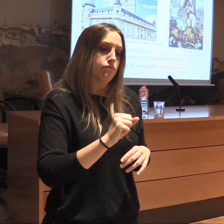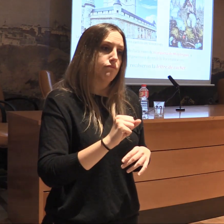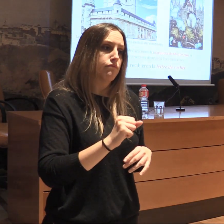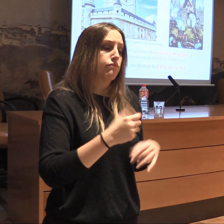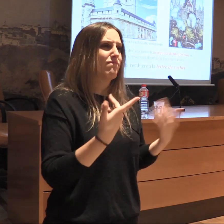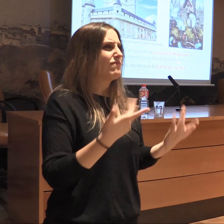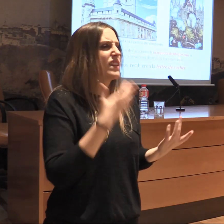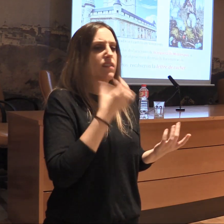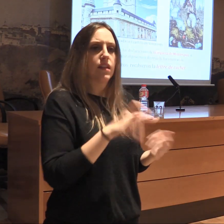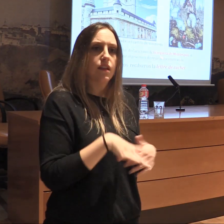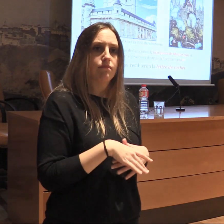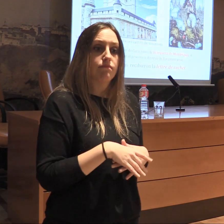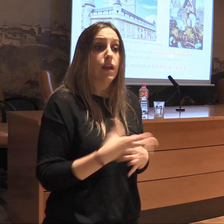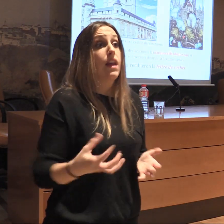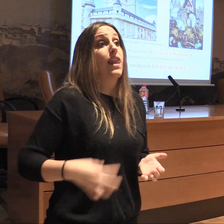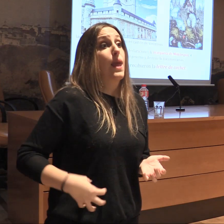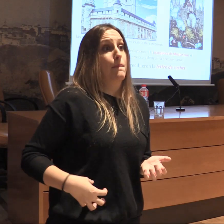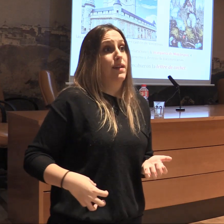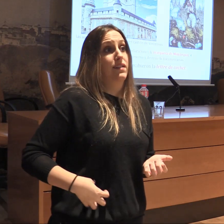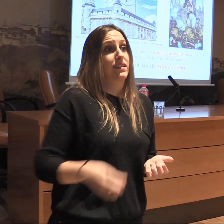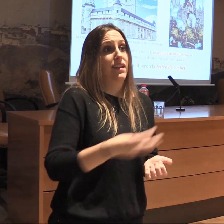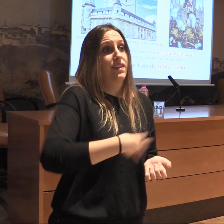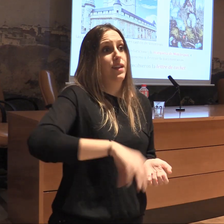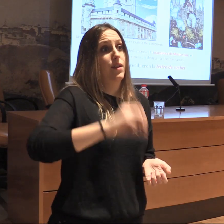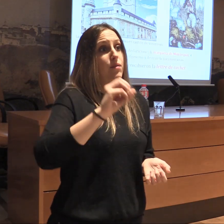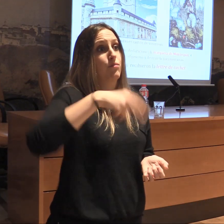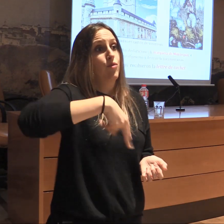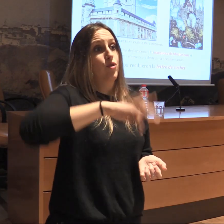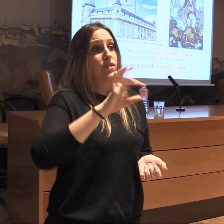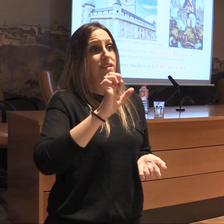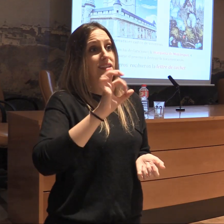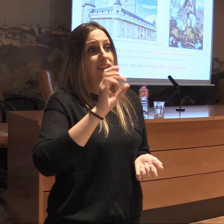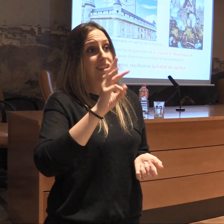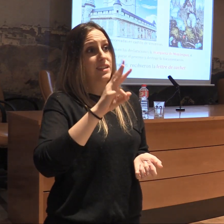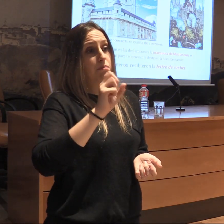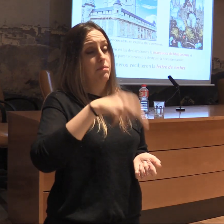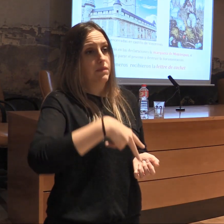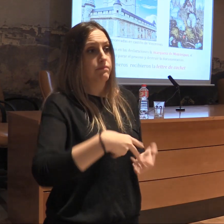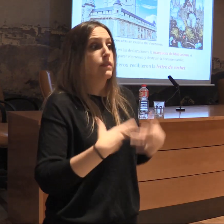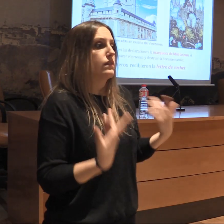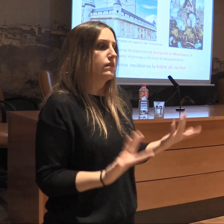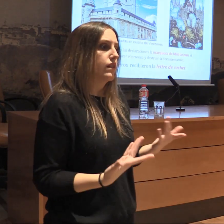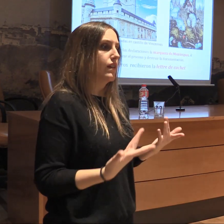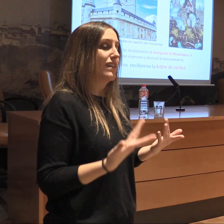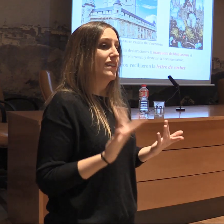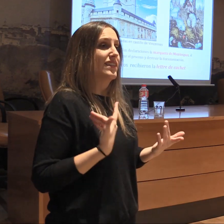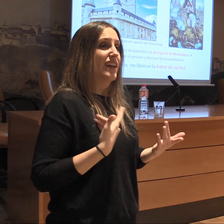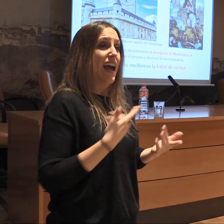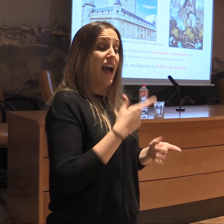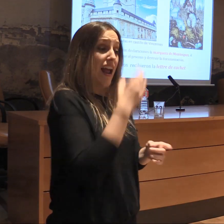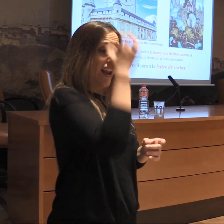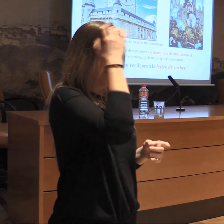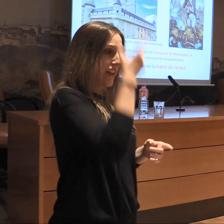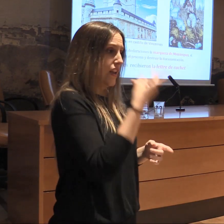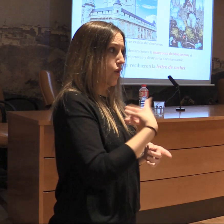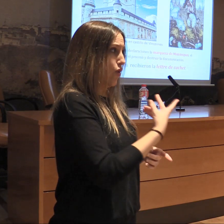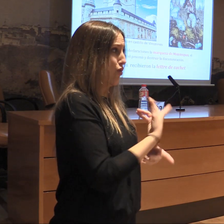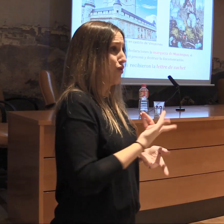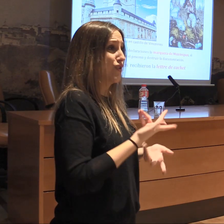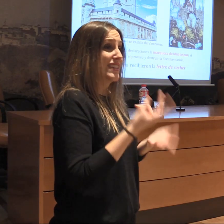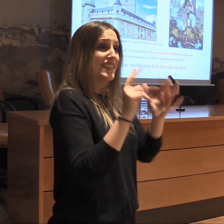dama era la marquesa de Montespan, que por entonces había dado ya 7 hijos al rey. Como